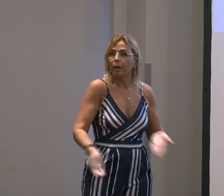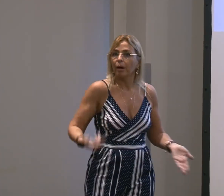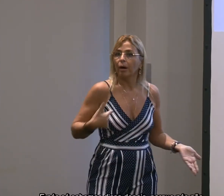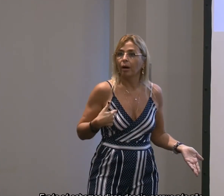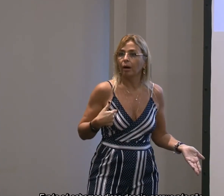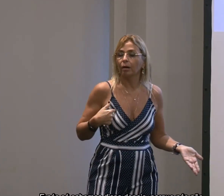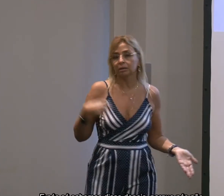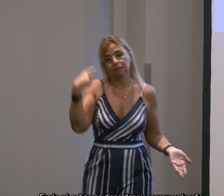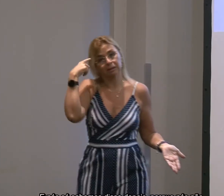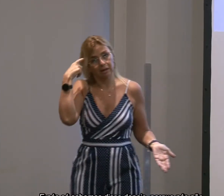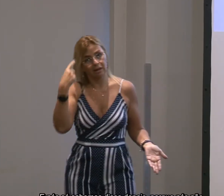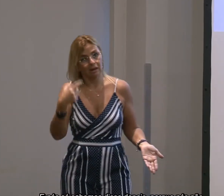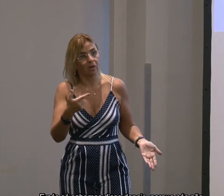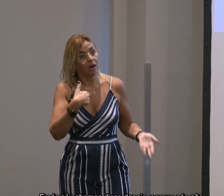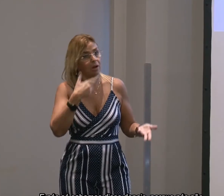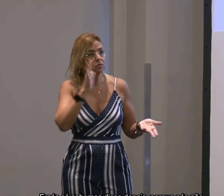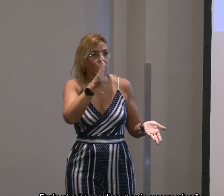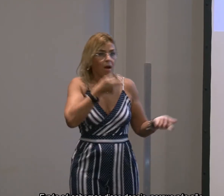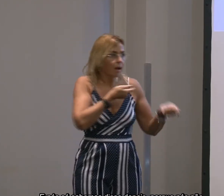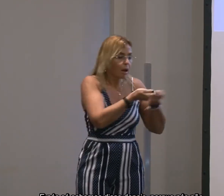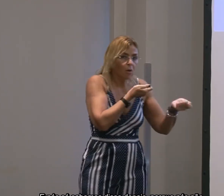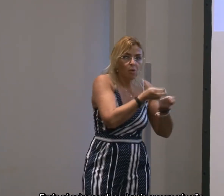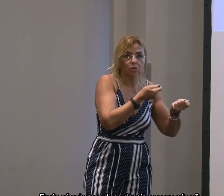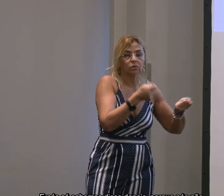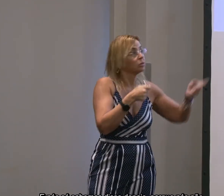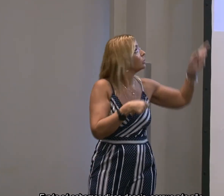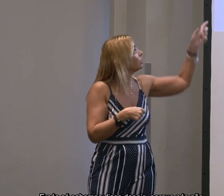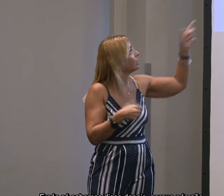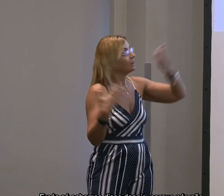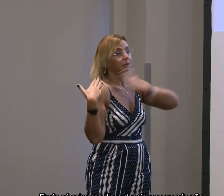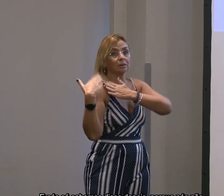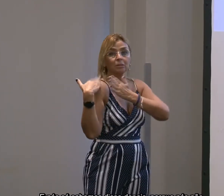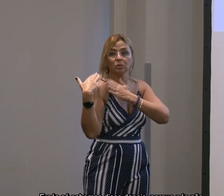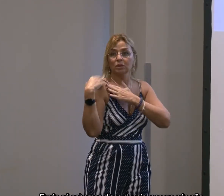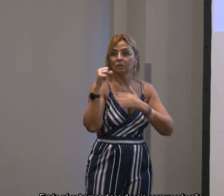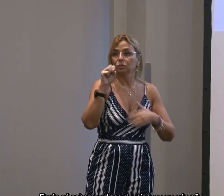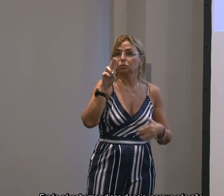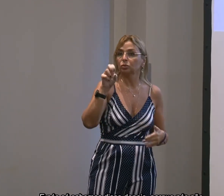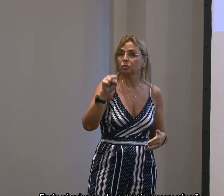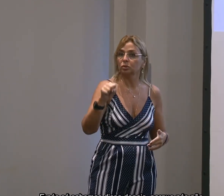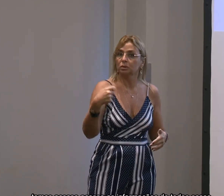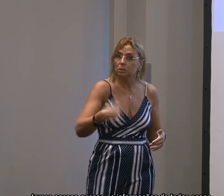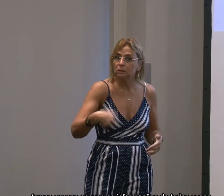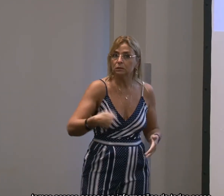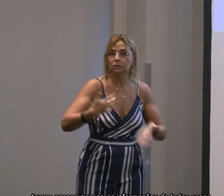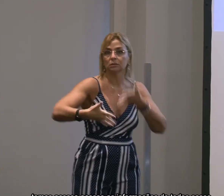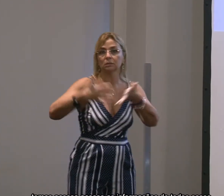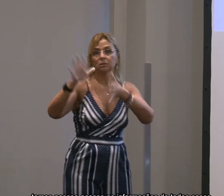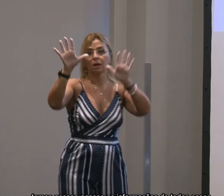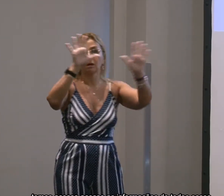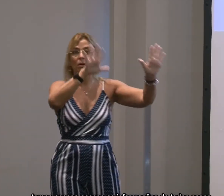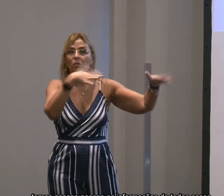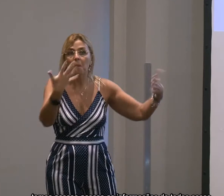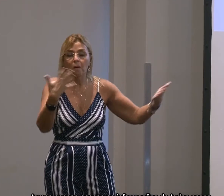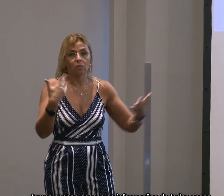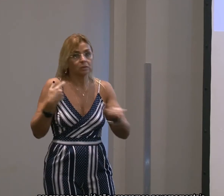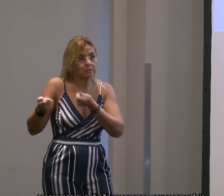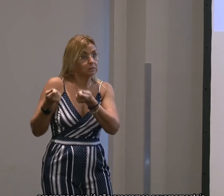E a questão é que a gente só sabe disso depois, porque a gente não tem acesso às informações de todos esses programas